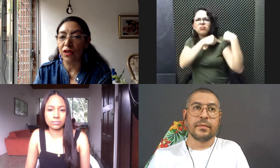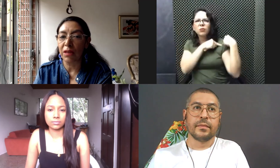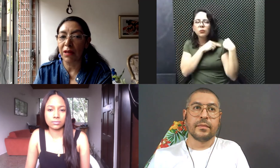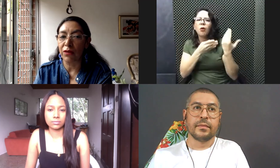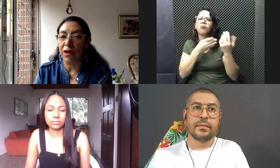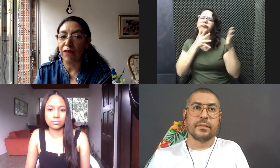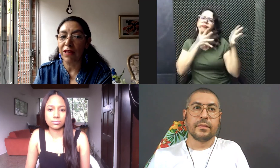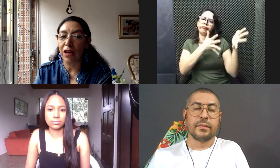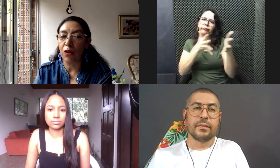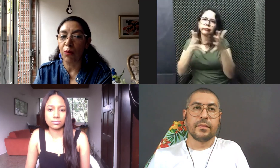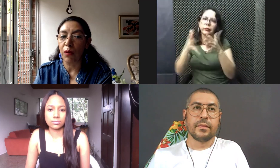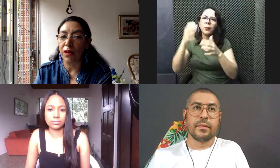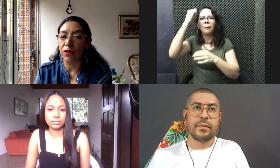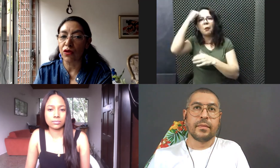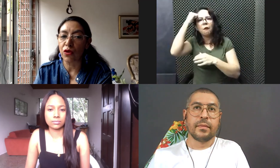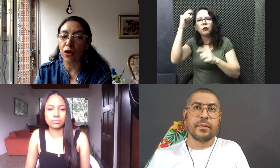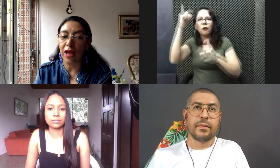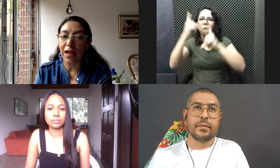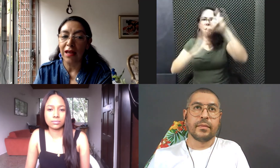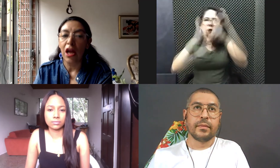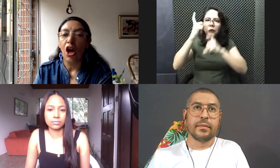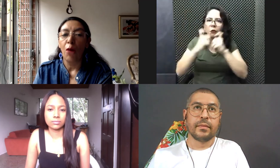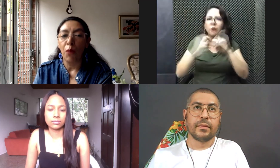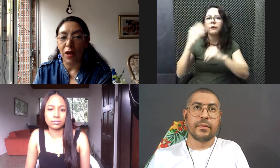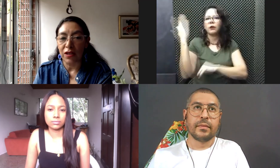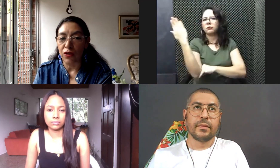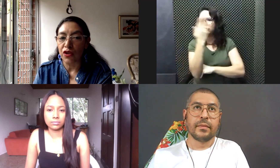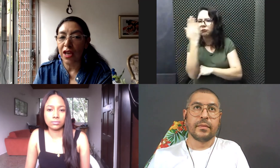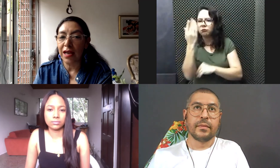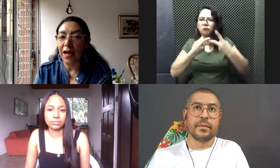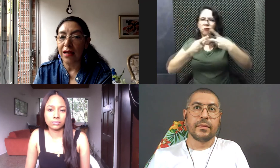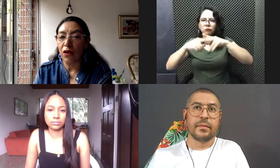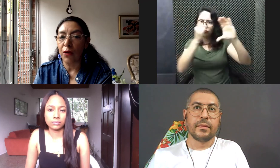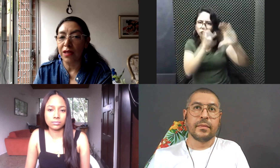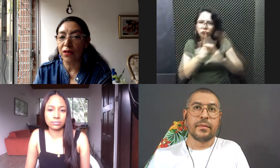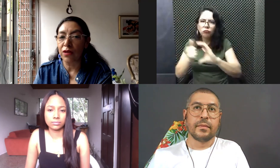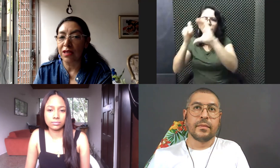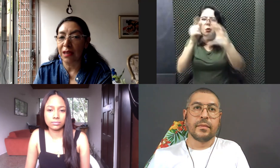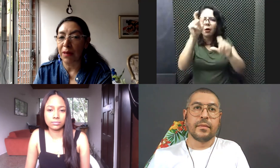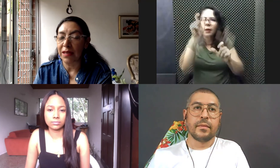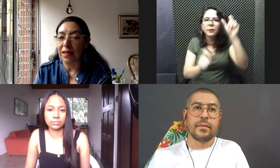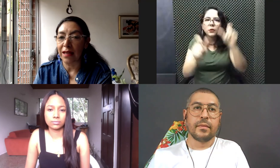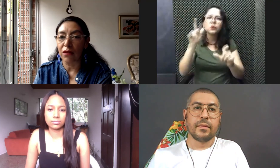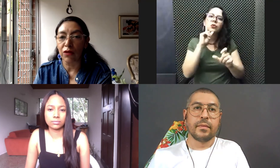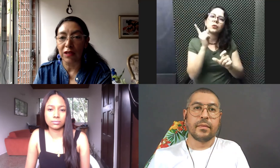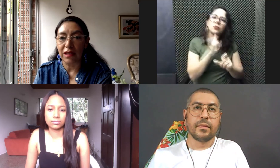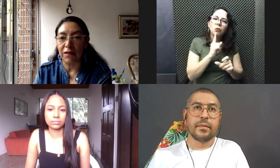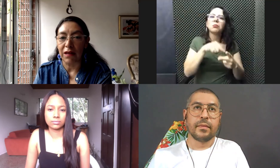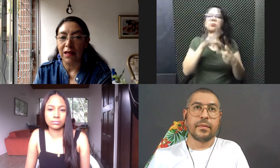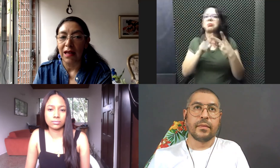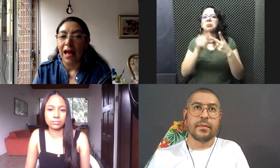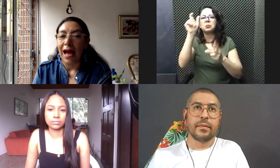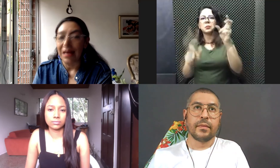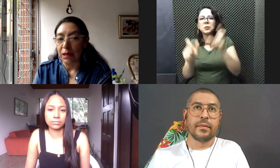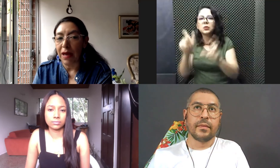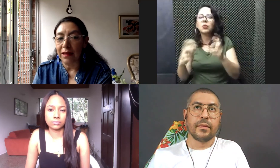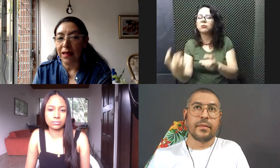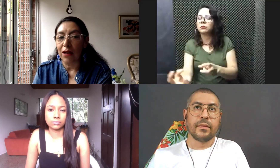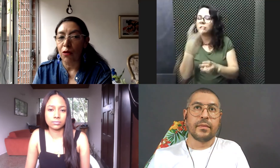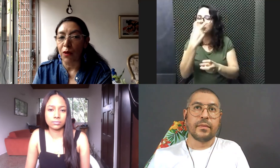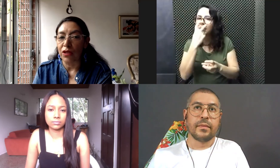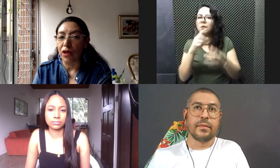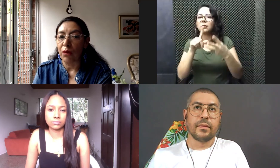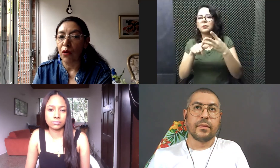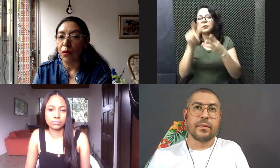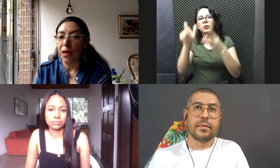apreciación cinematográfica con población sorda, población ciega y jóvenes con discapacidad cognitiva. Hace parte de